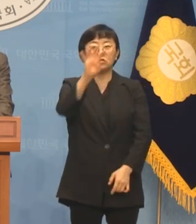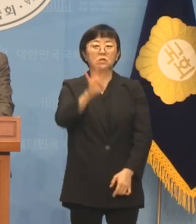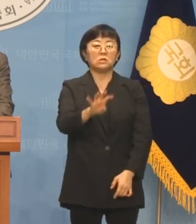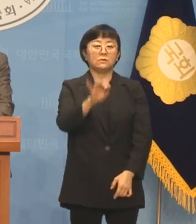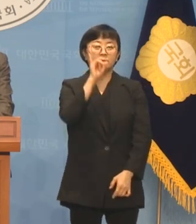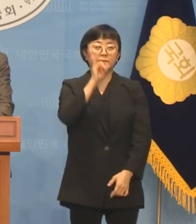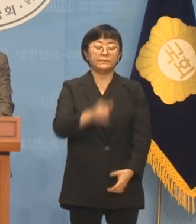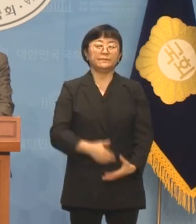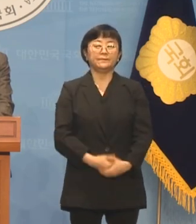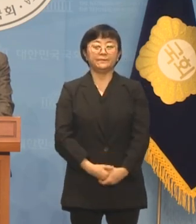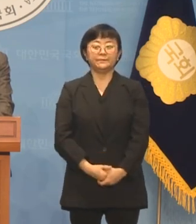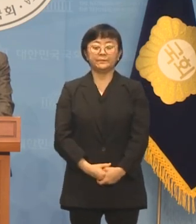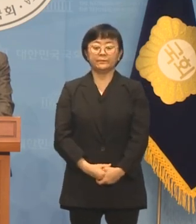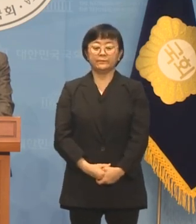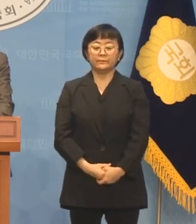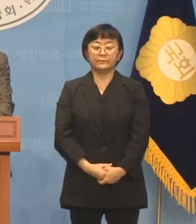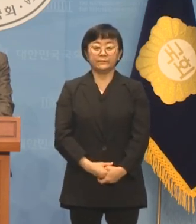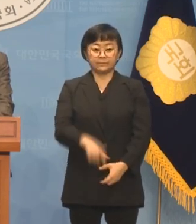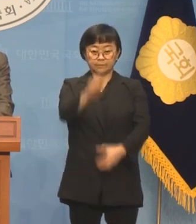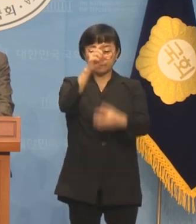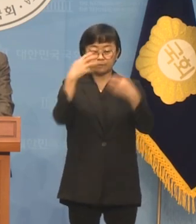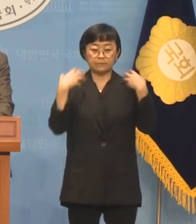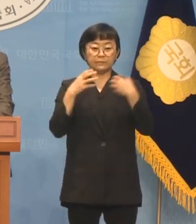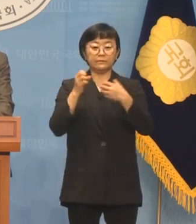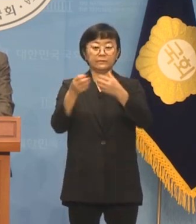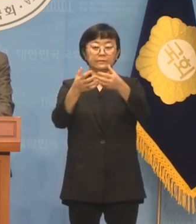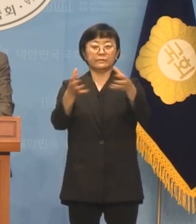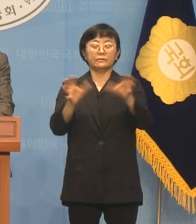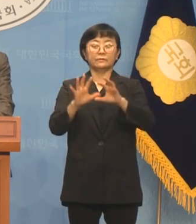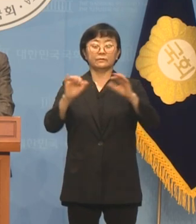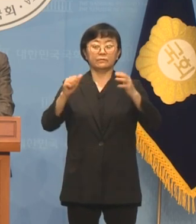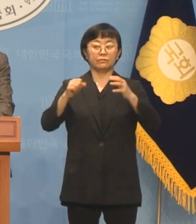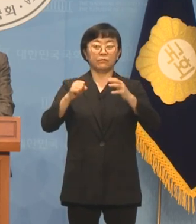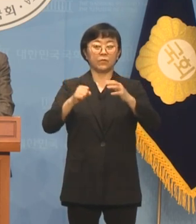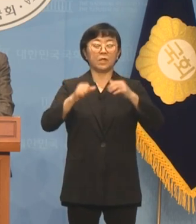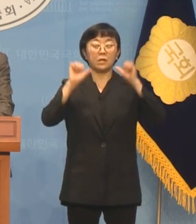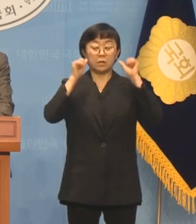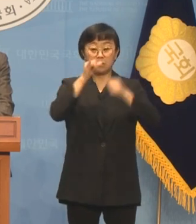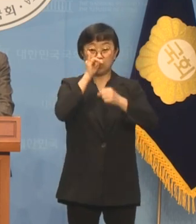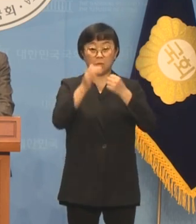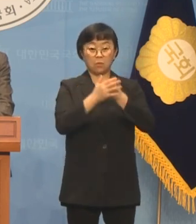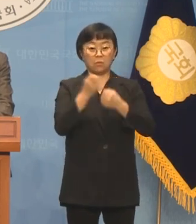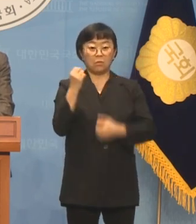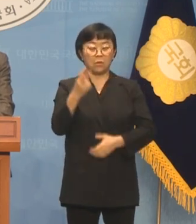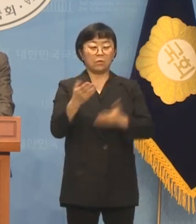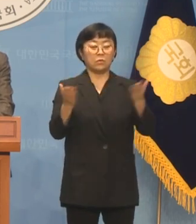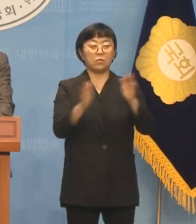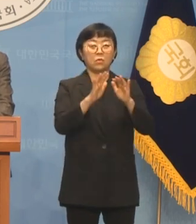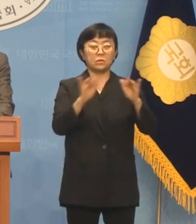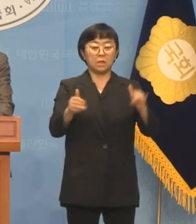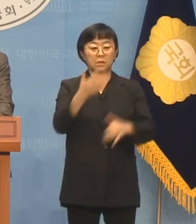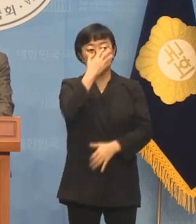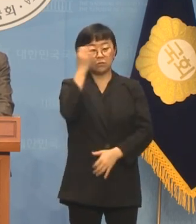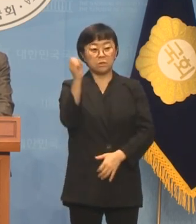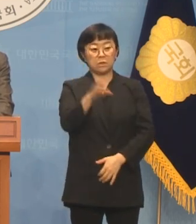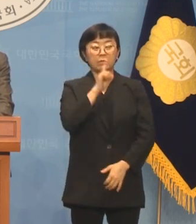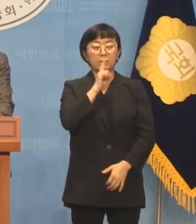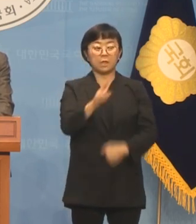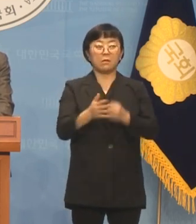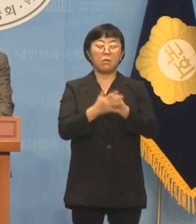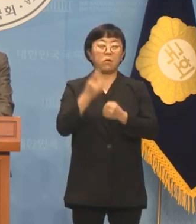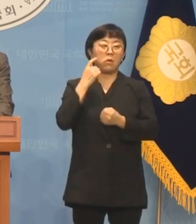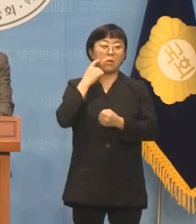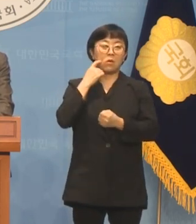없습니다. 정부 여당은 국민을 우롱하고 노동자를 기만하는